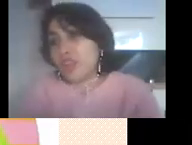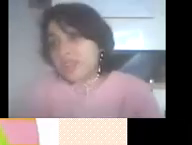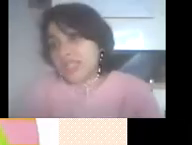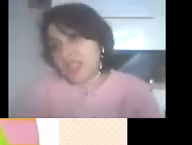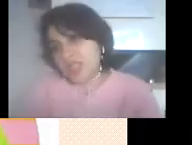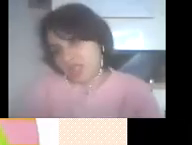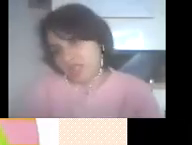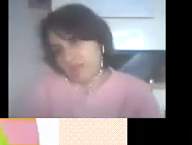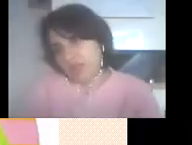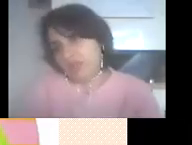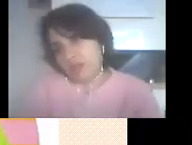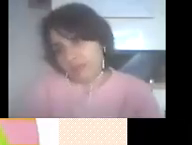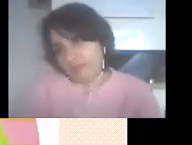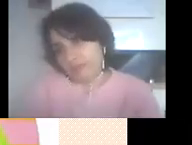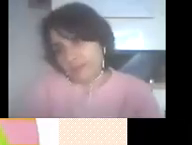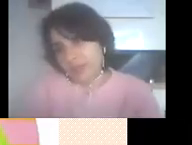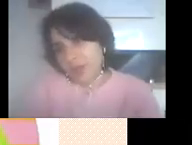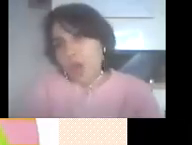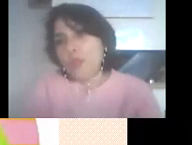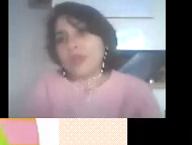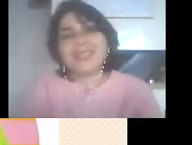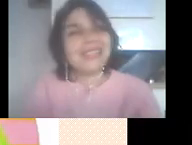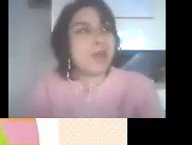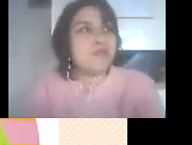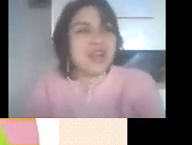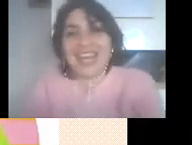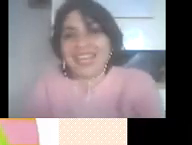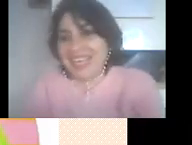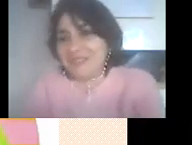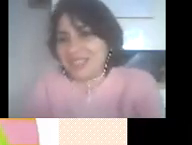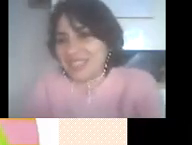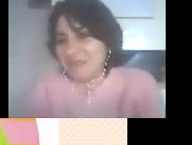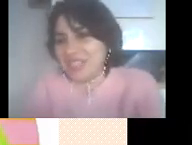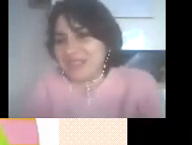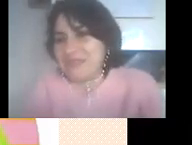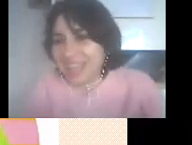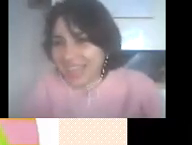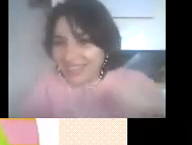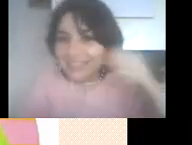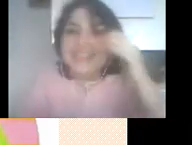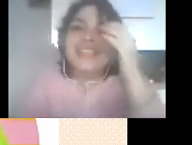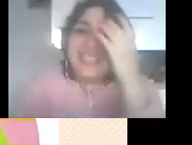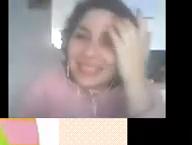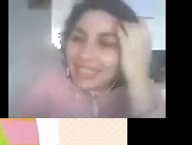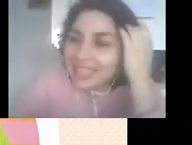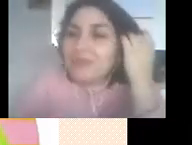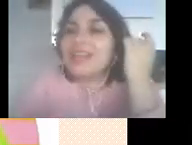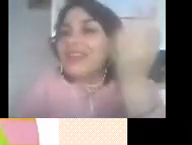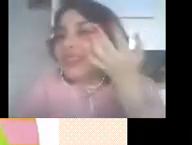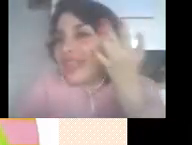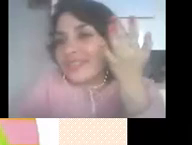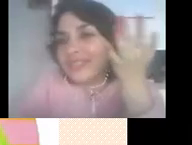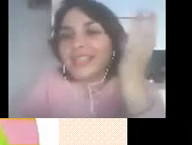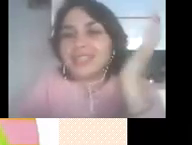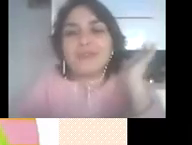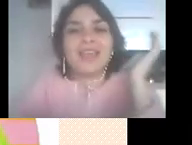de mi casa quedan 2 tazas de 6 que tenía. Porque siempre las quiebro, siempre se me caen. Sí, igual que